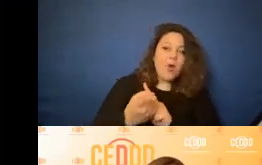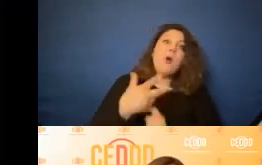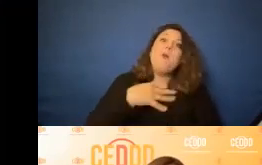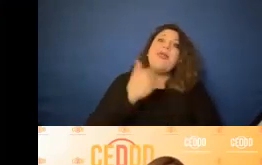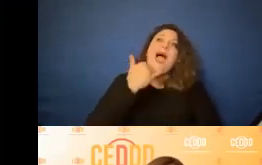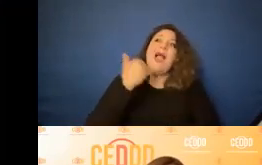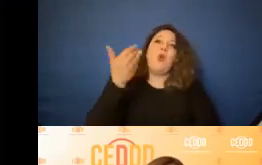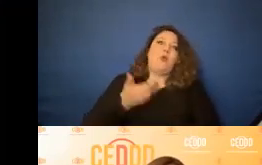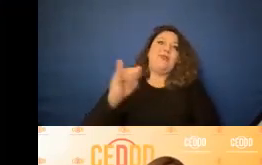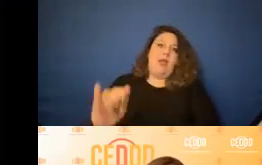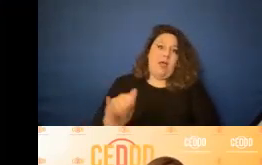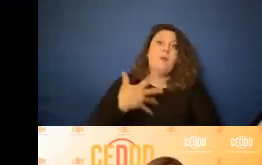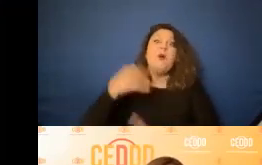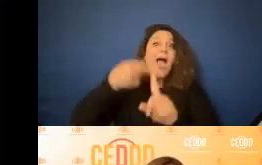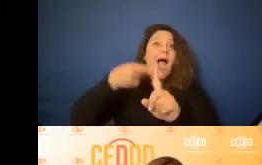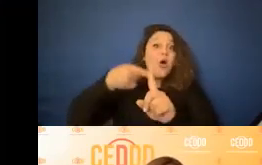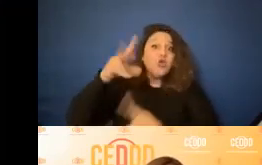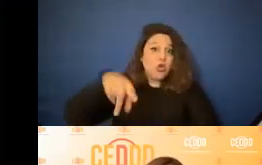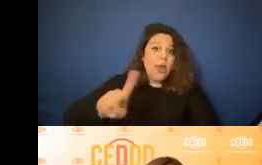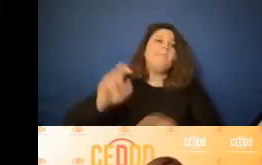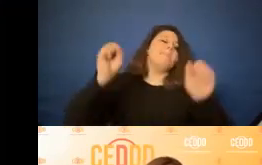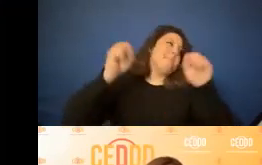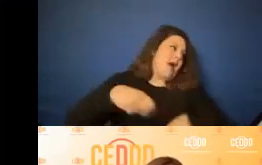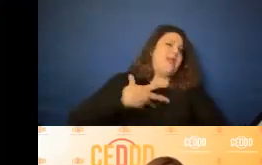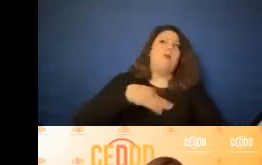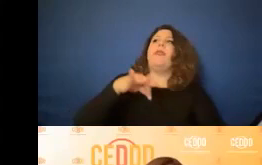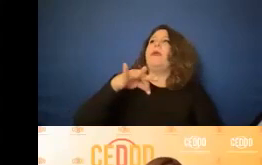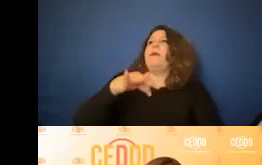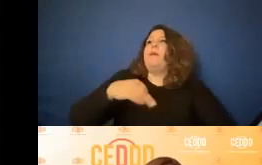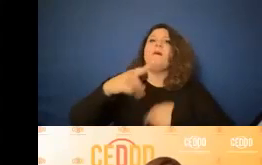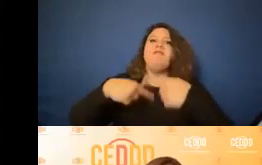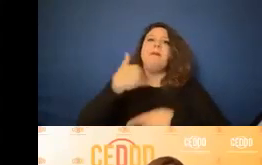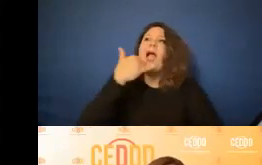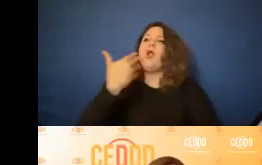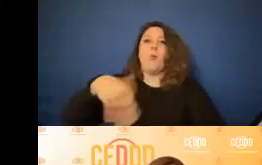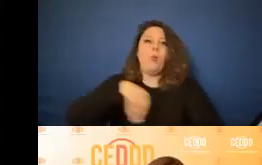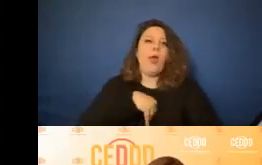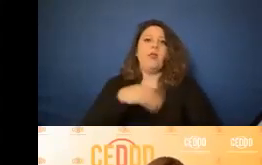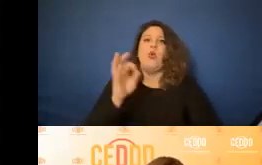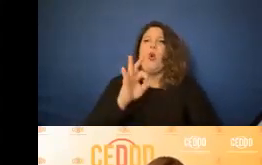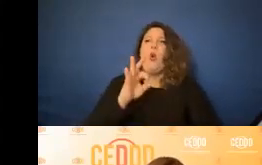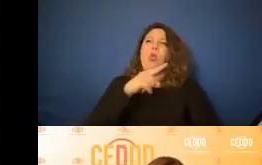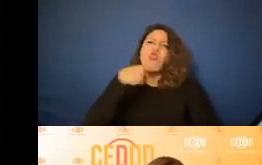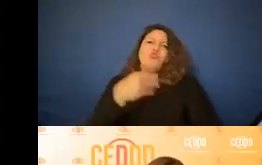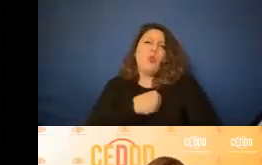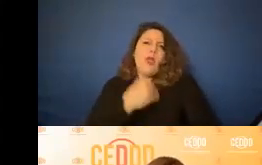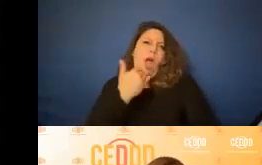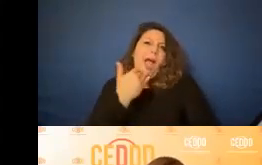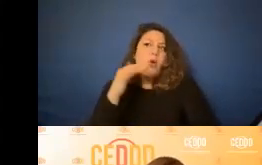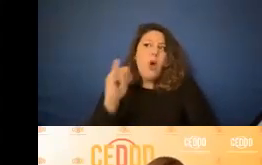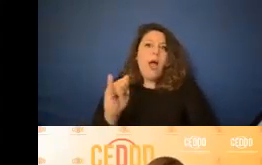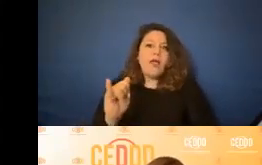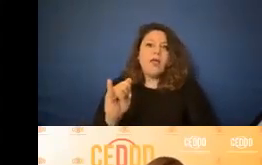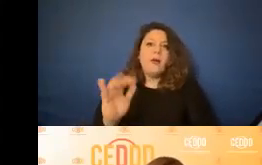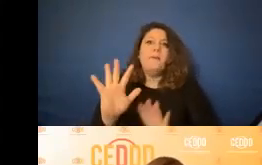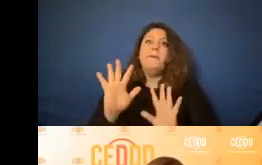no sea acoso, puede ser que se le haya muerto un familiar, vale, puede ser que tenga un duelo complicado, pero que al menos